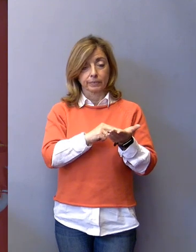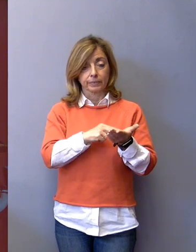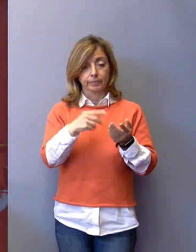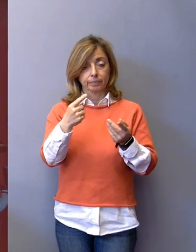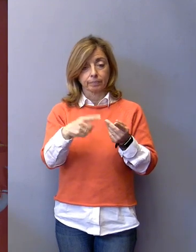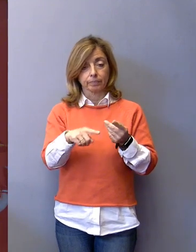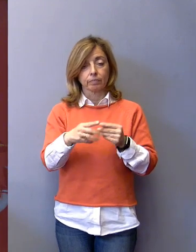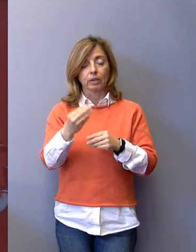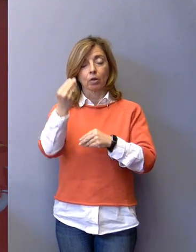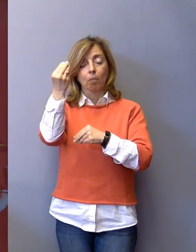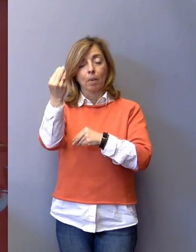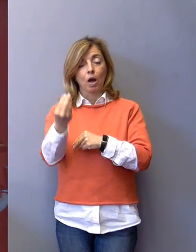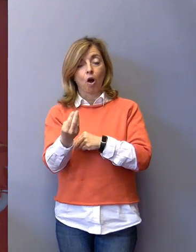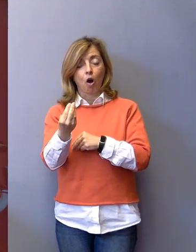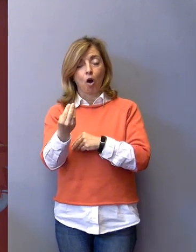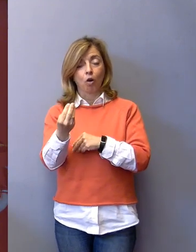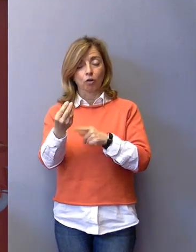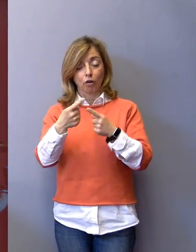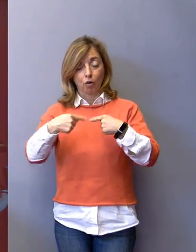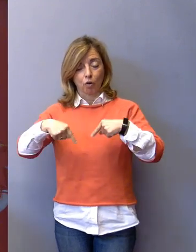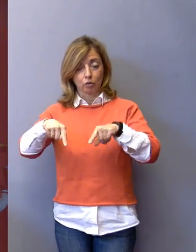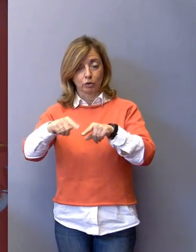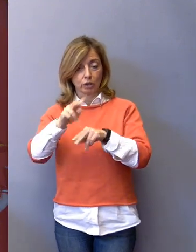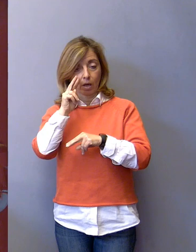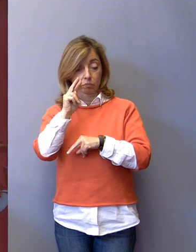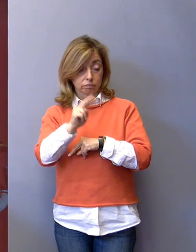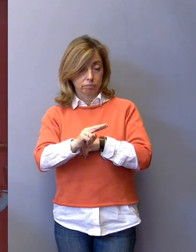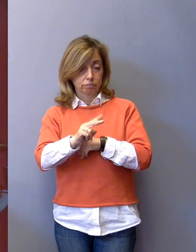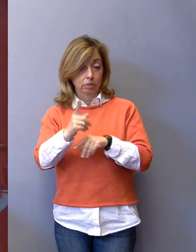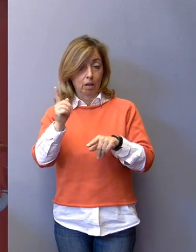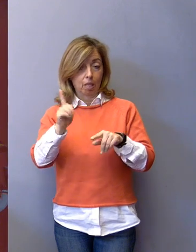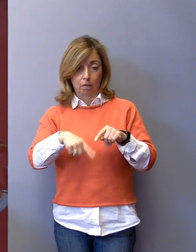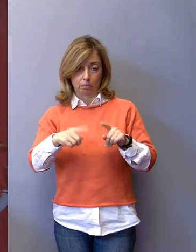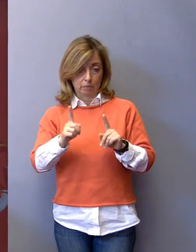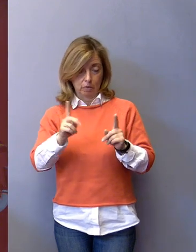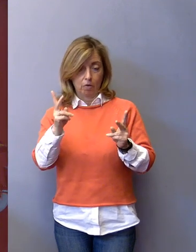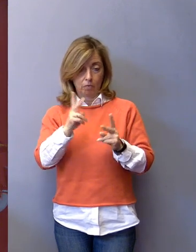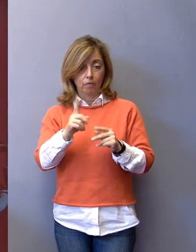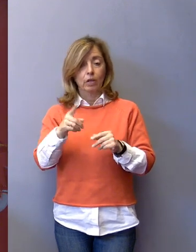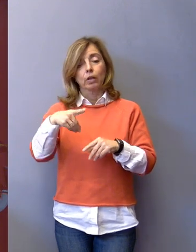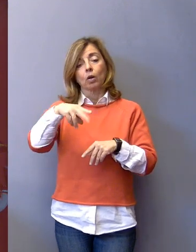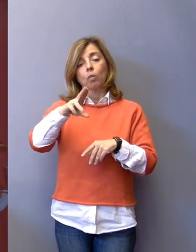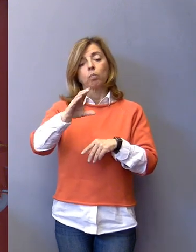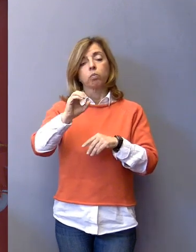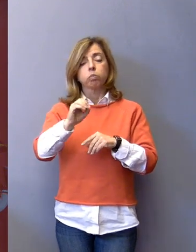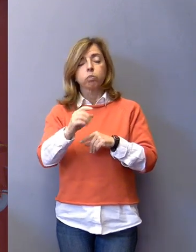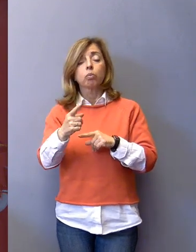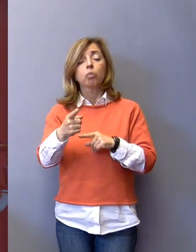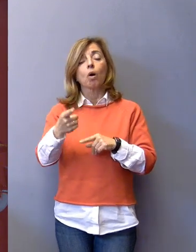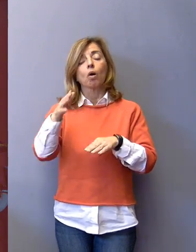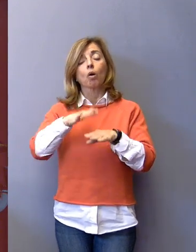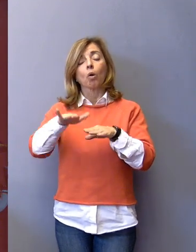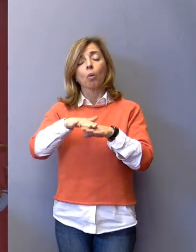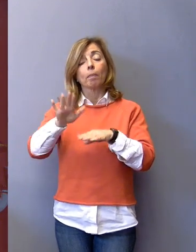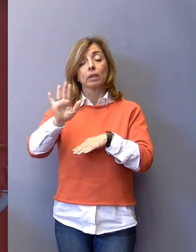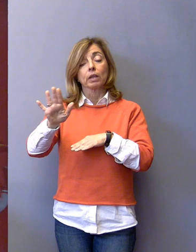dell'organo consiliare in realtà sul tuo l'organo consiliare in teoria non interloquisce perché il tuo è di competenza della giunta